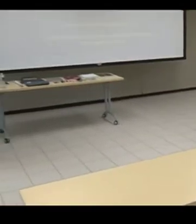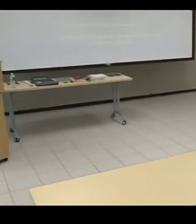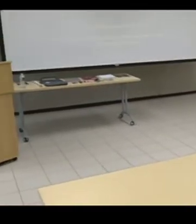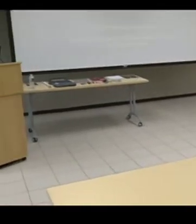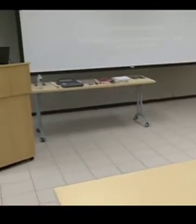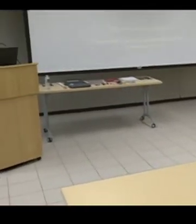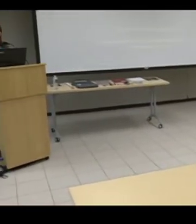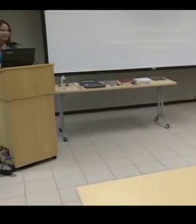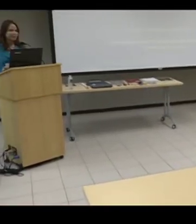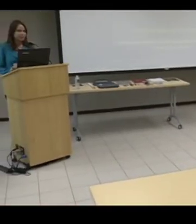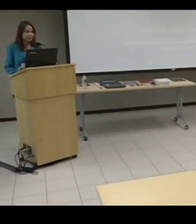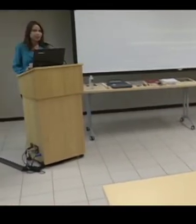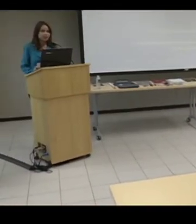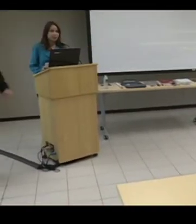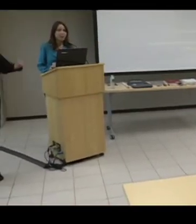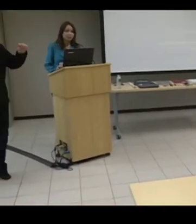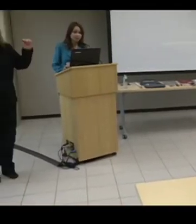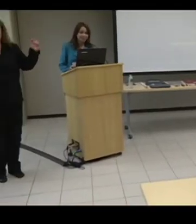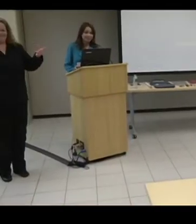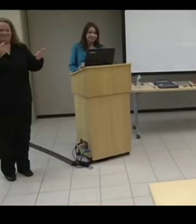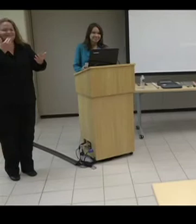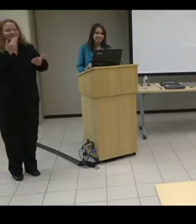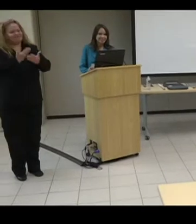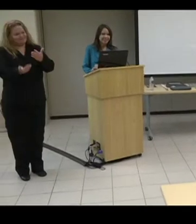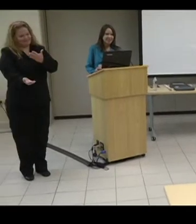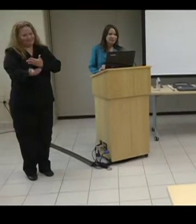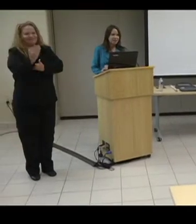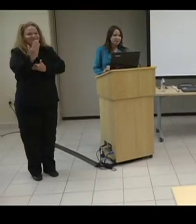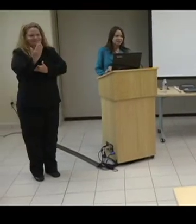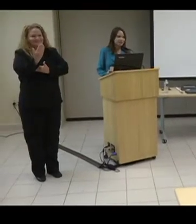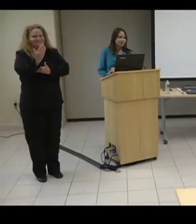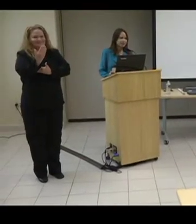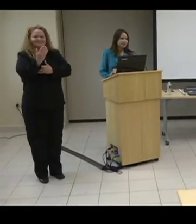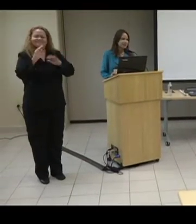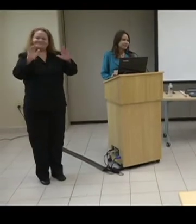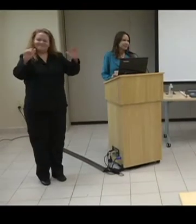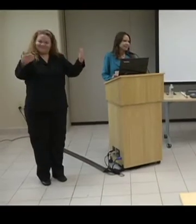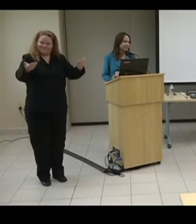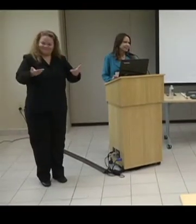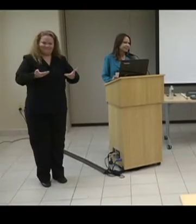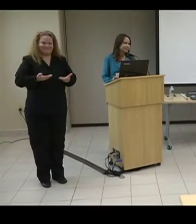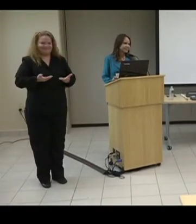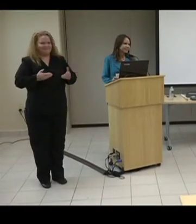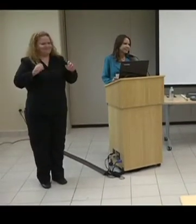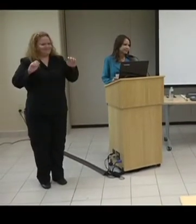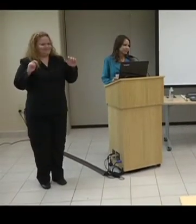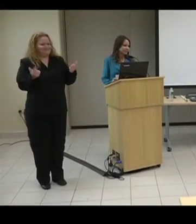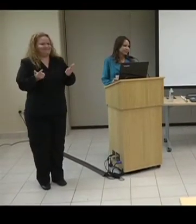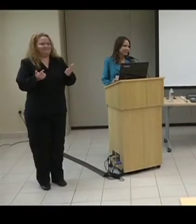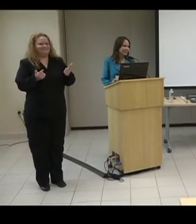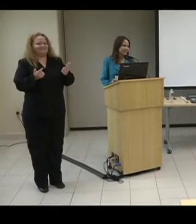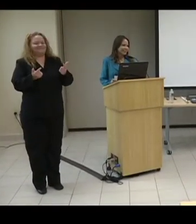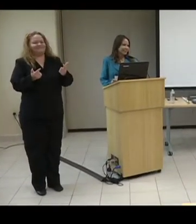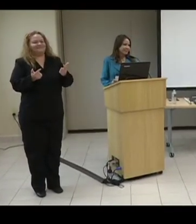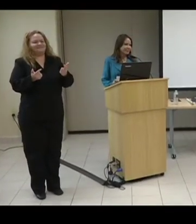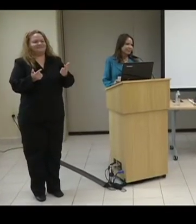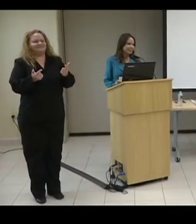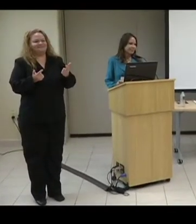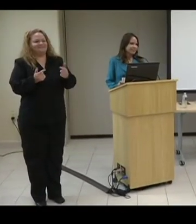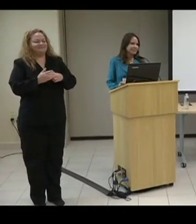Saludos a todos y todas Buenos días bienvenidos y bienvenidas a esta sesión